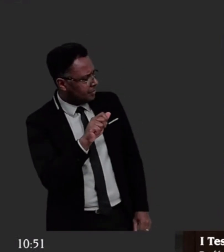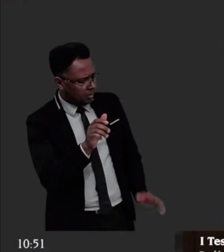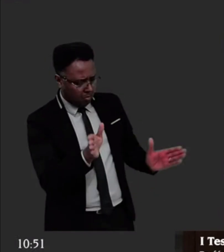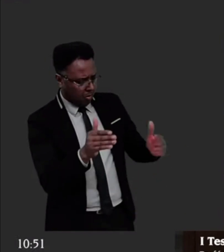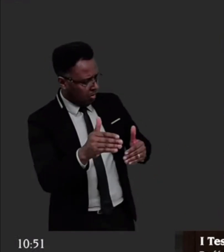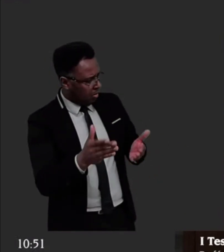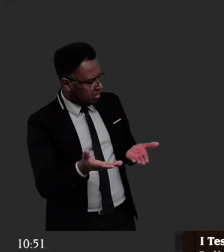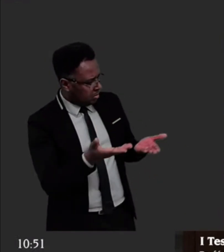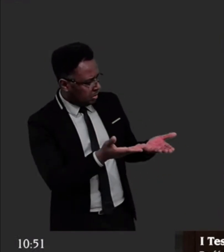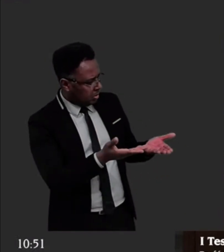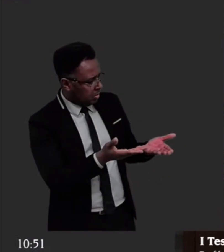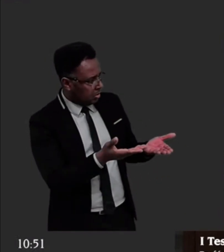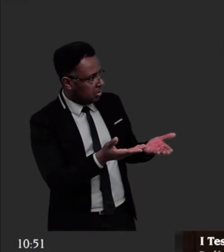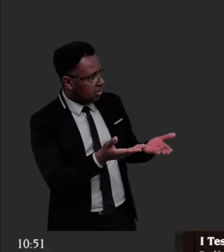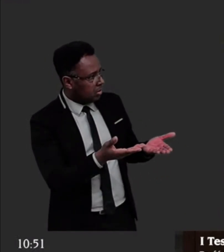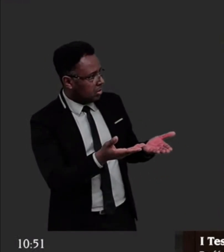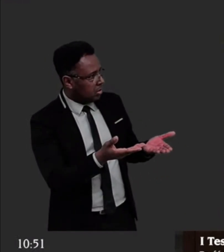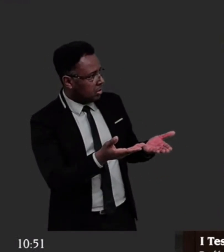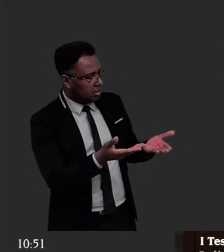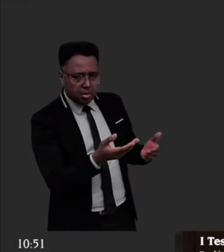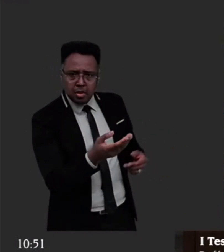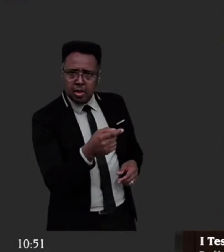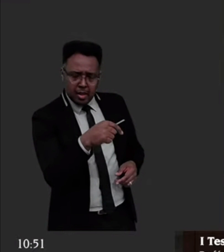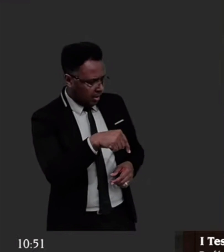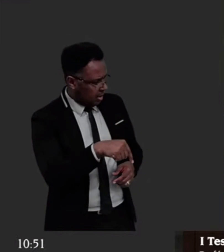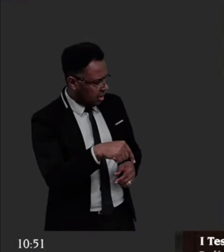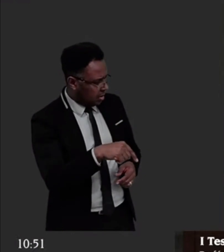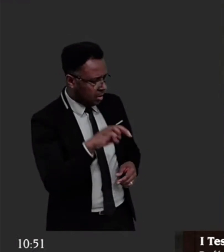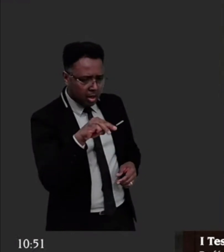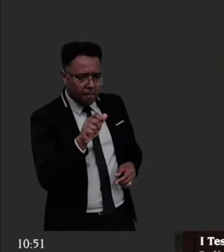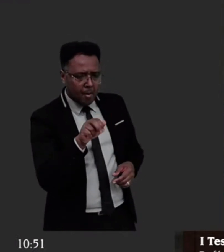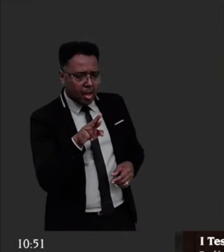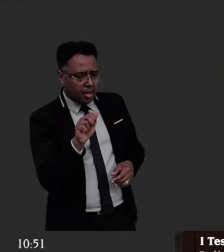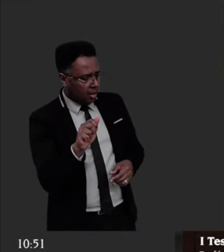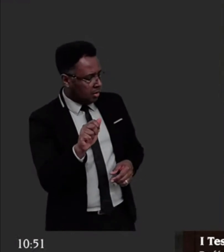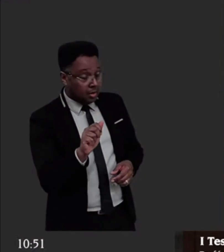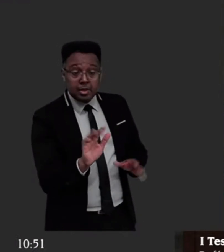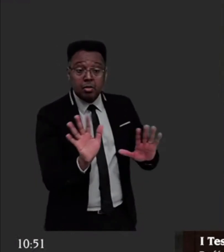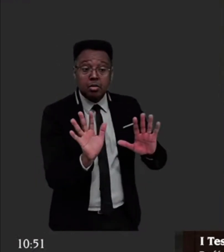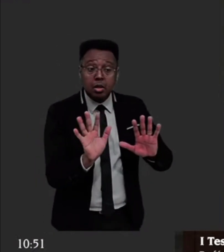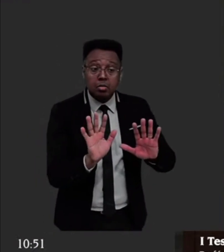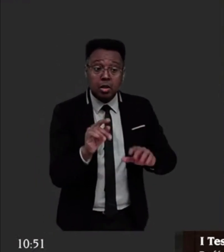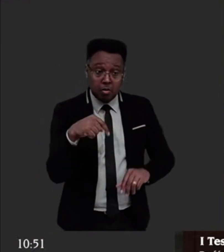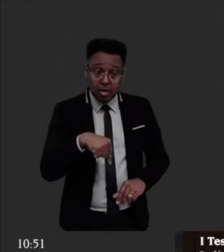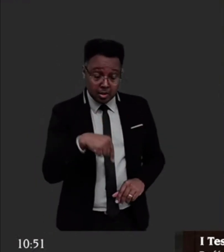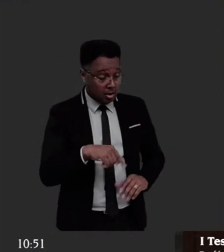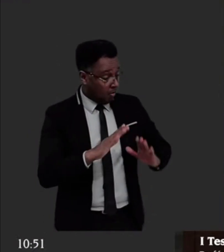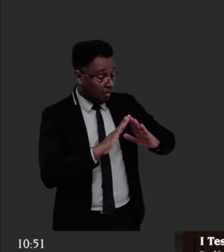Aí, aqui mora a Dona Maria? Não, aqui mora a Dona Joana, Joana Vital.